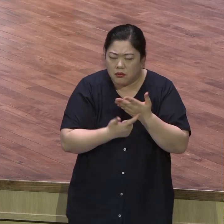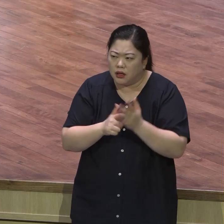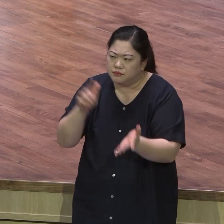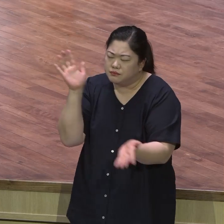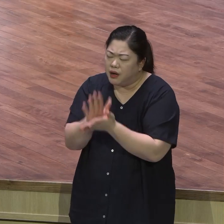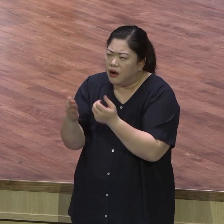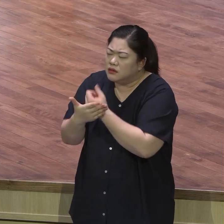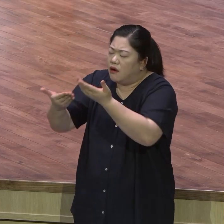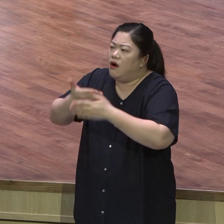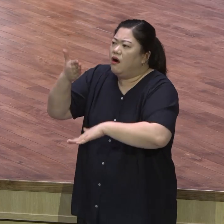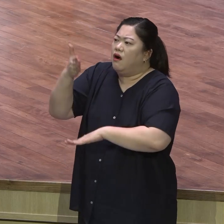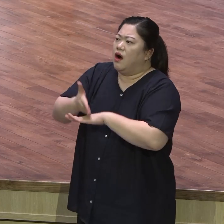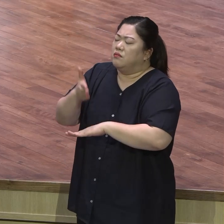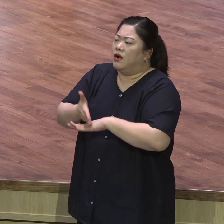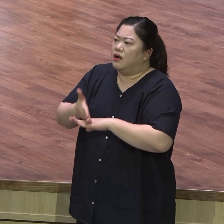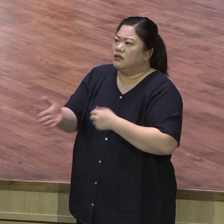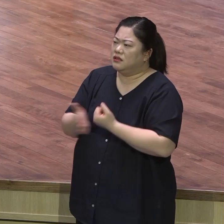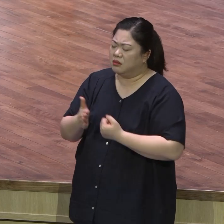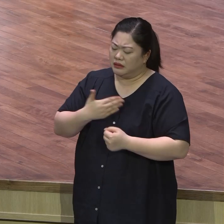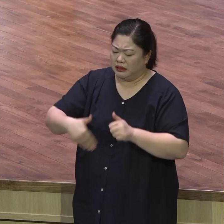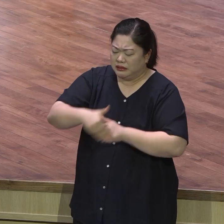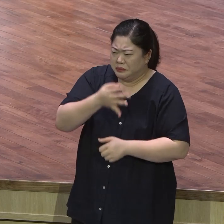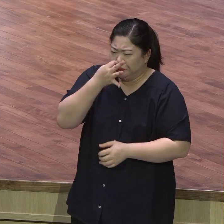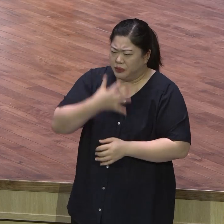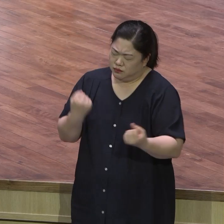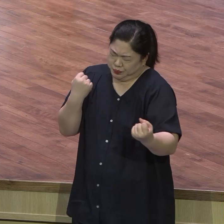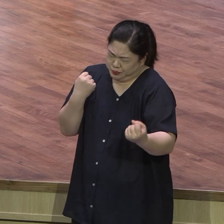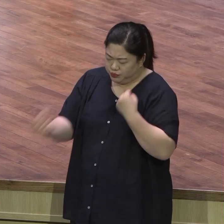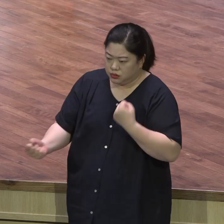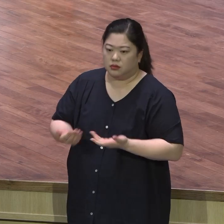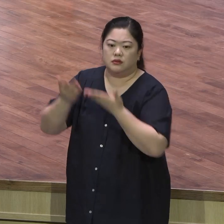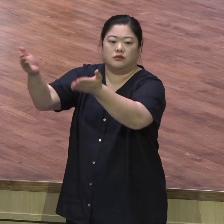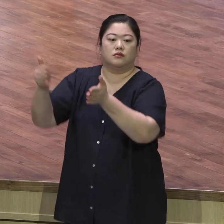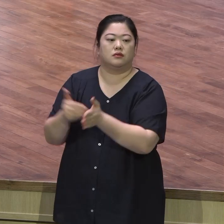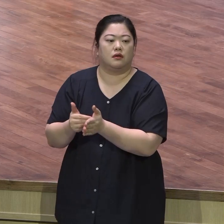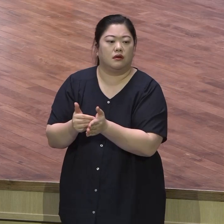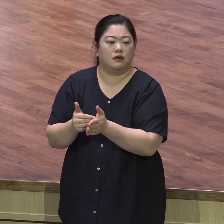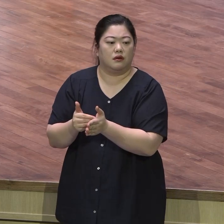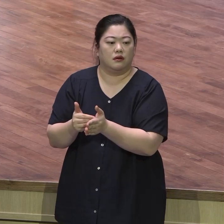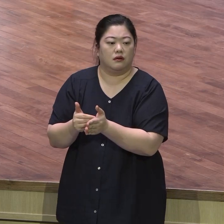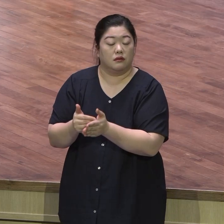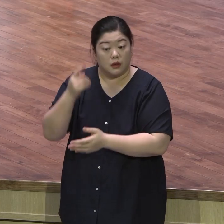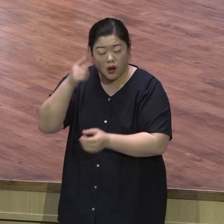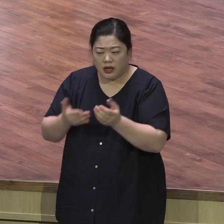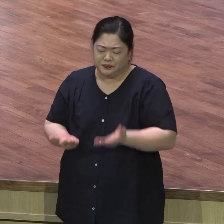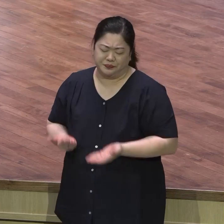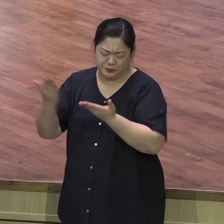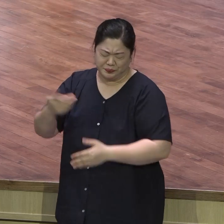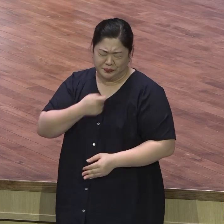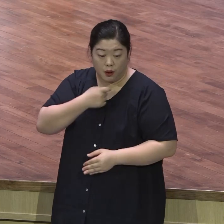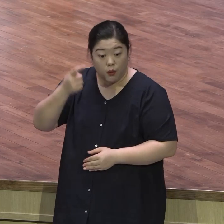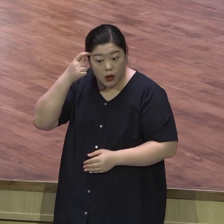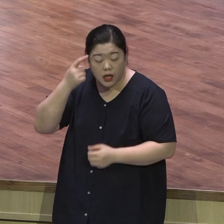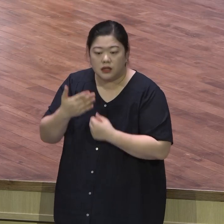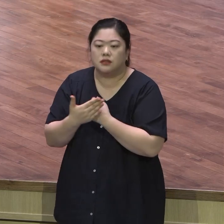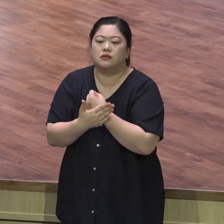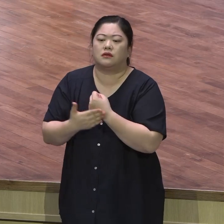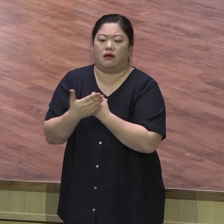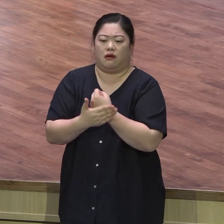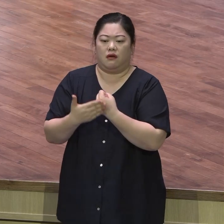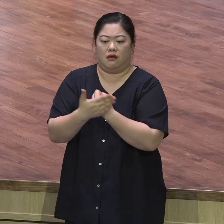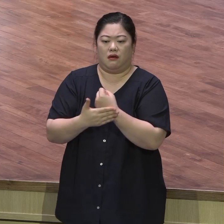흥신한 바탕에는 하나님의 은혜가 자리 잡고 있어요. 하나님의 은혜가 시작되는 그